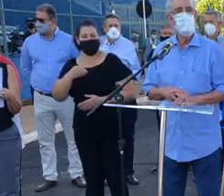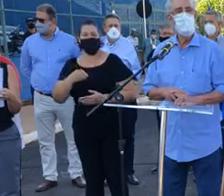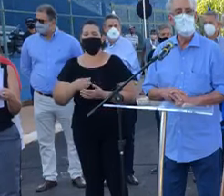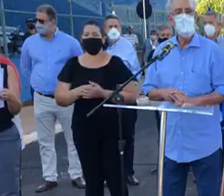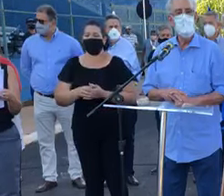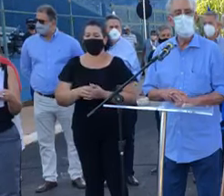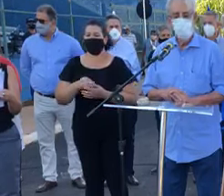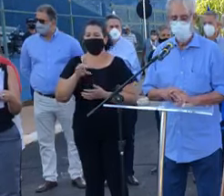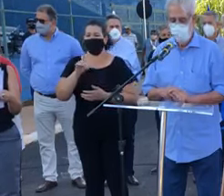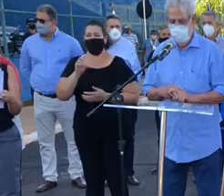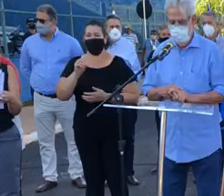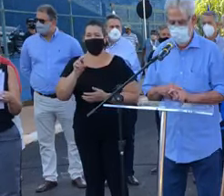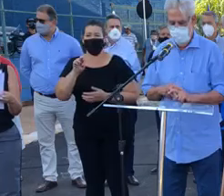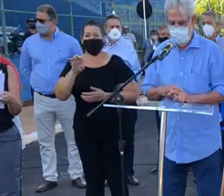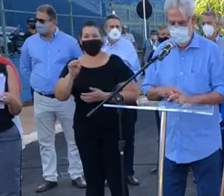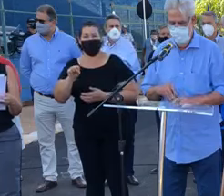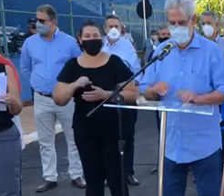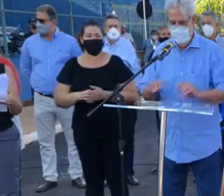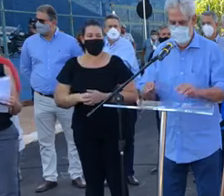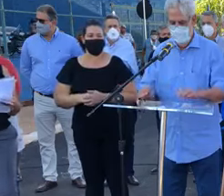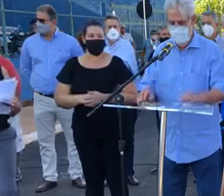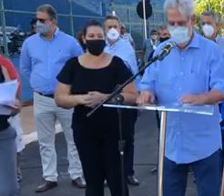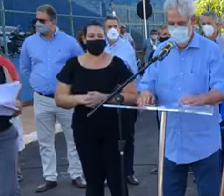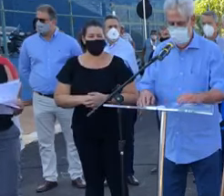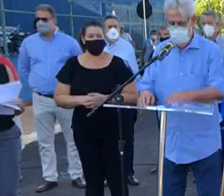senhora Doris Pereira Carneiro.